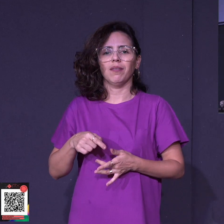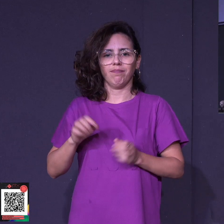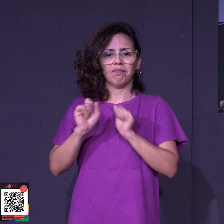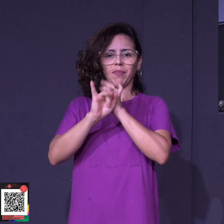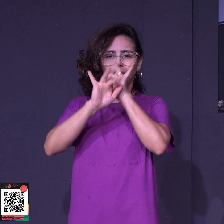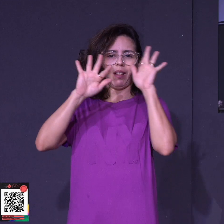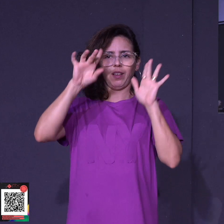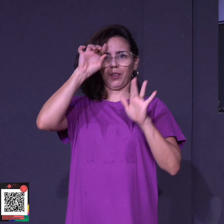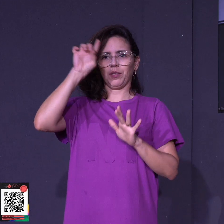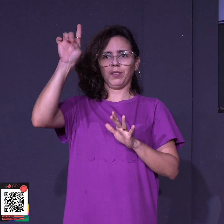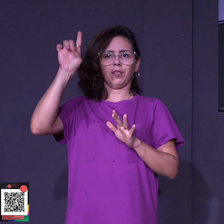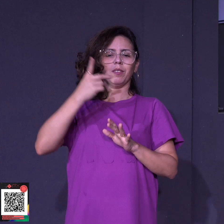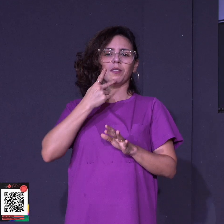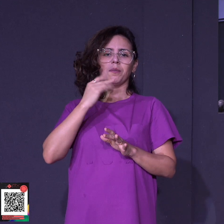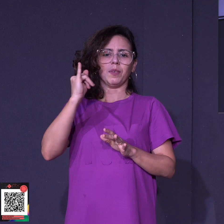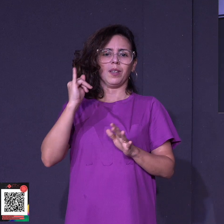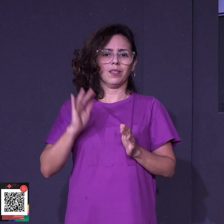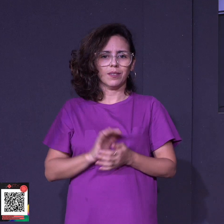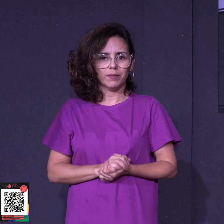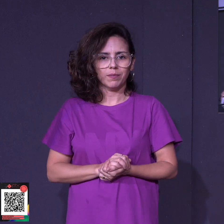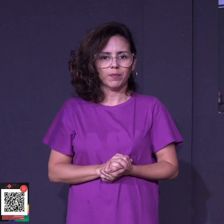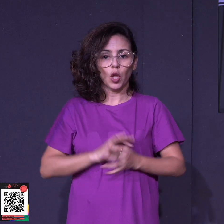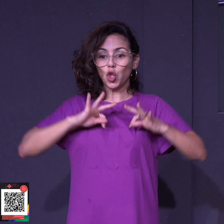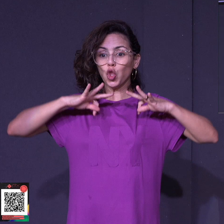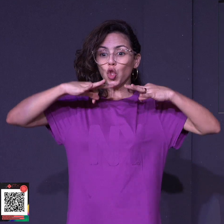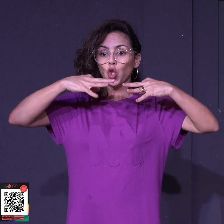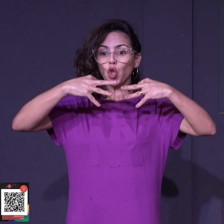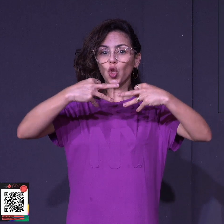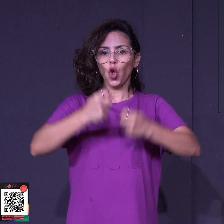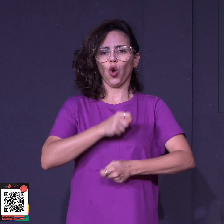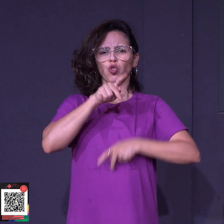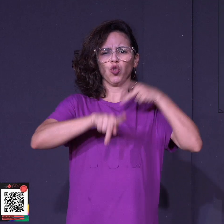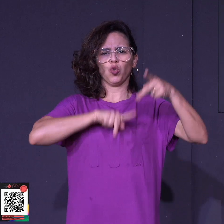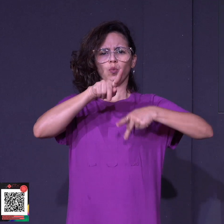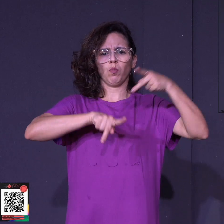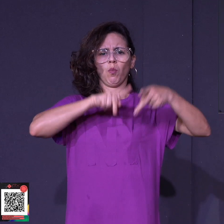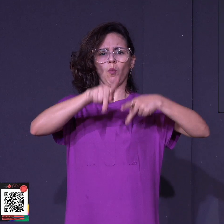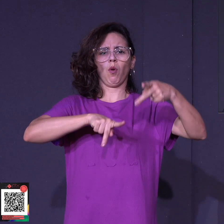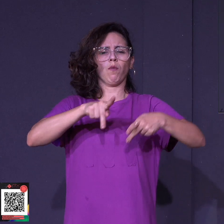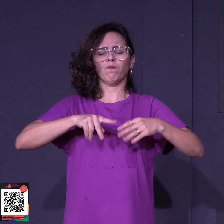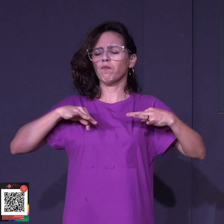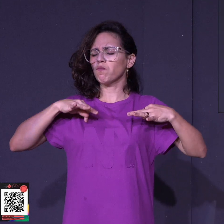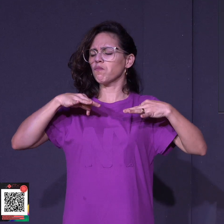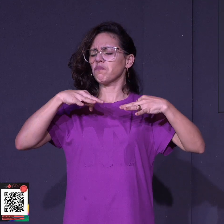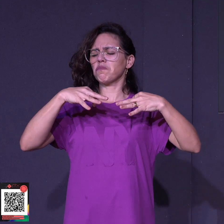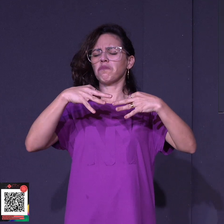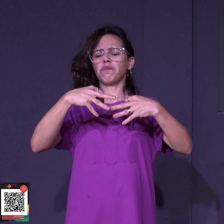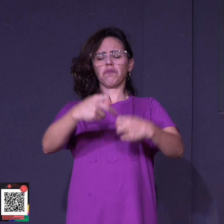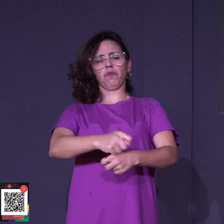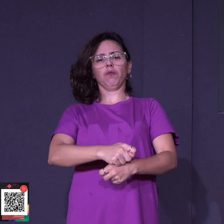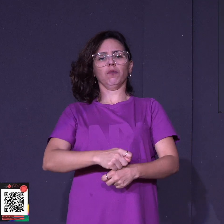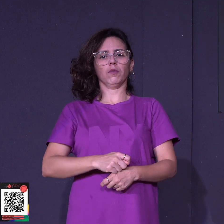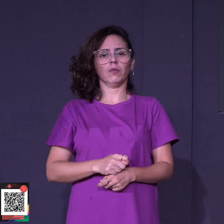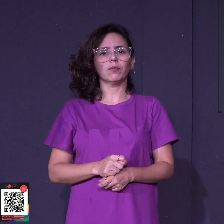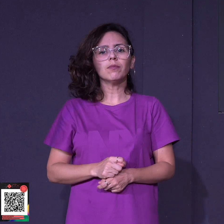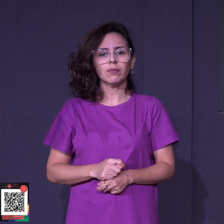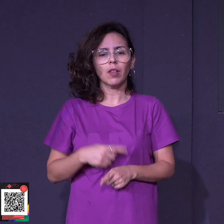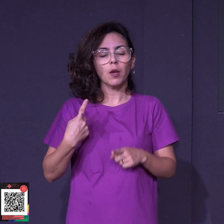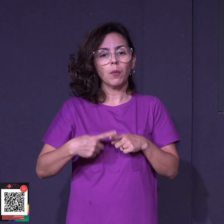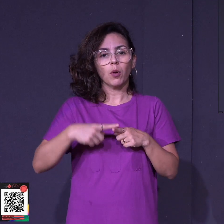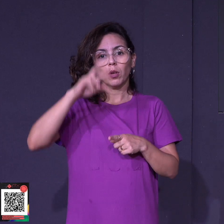Pai. Toda língua. Porque Ele é o Senhor de toda a terra.